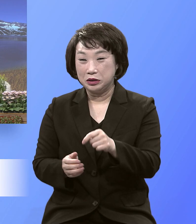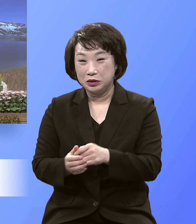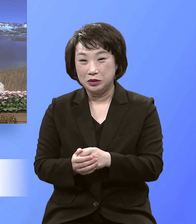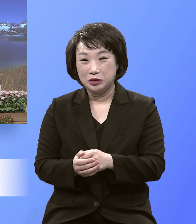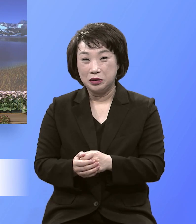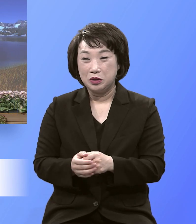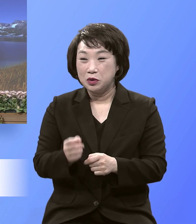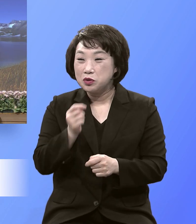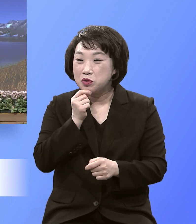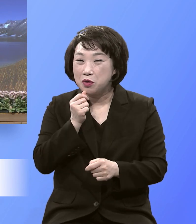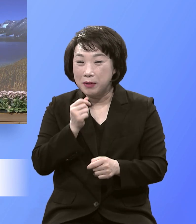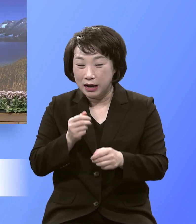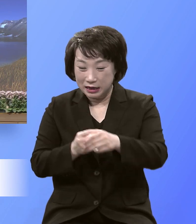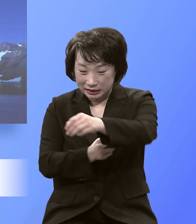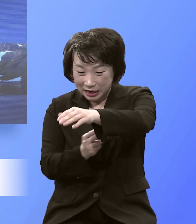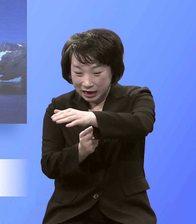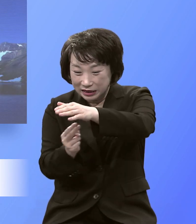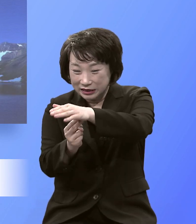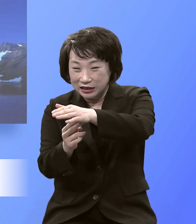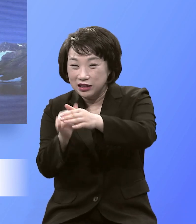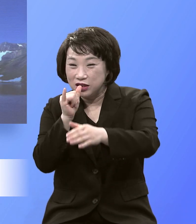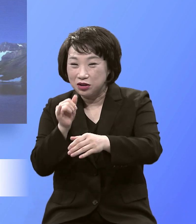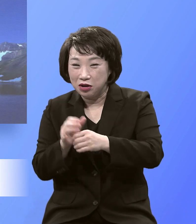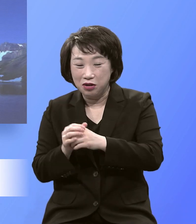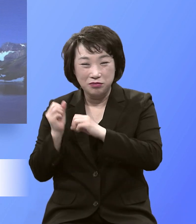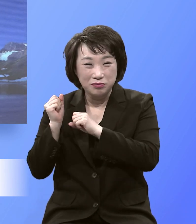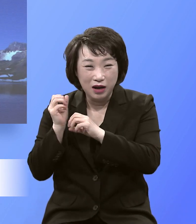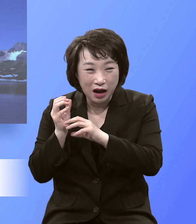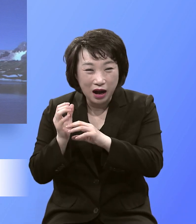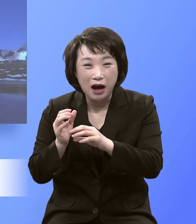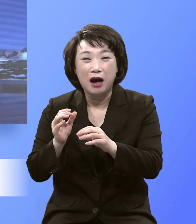요만한 다리를 건너가나 또를 건너려면